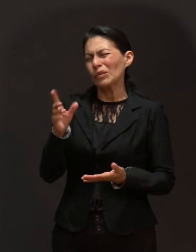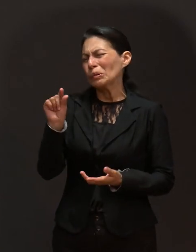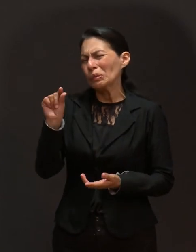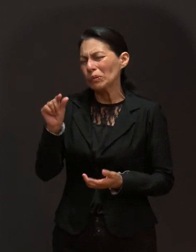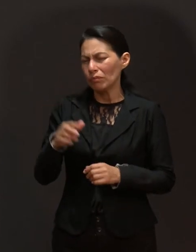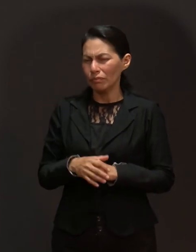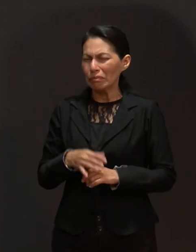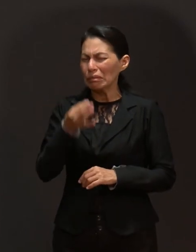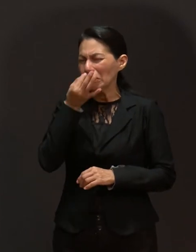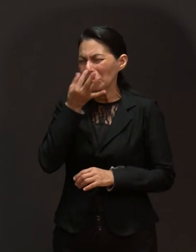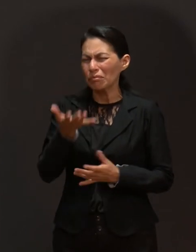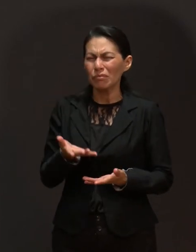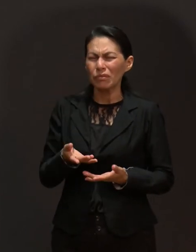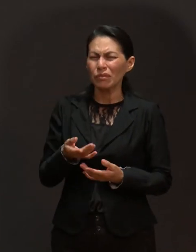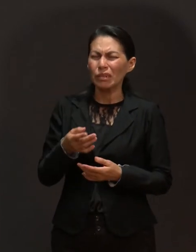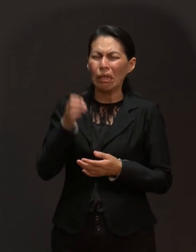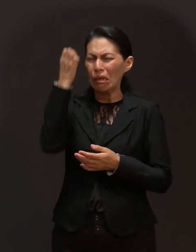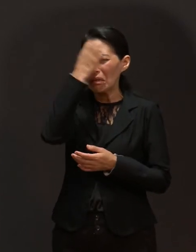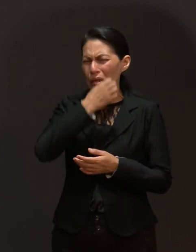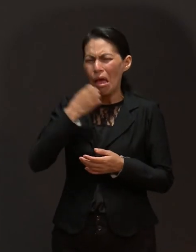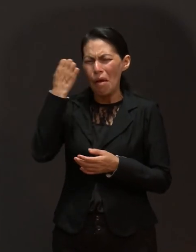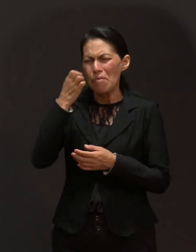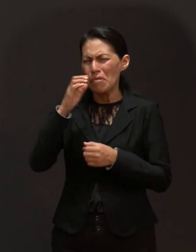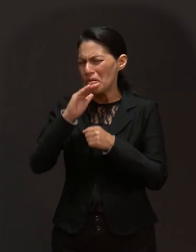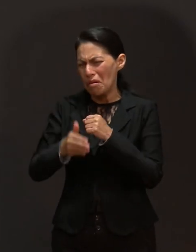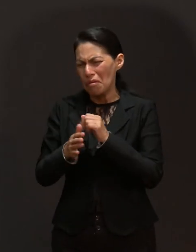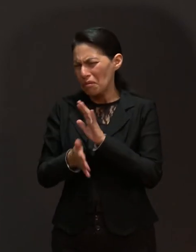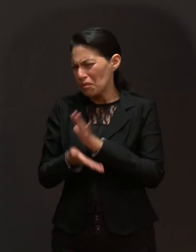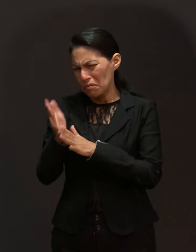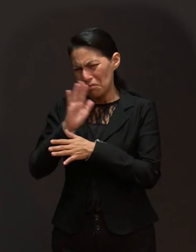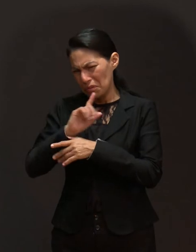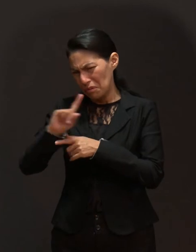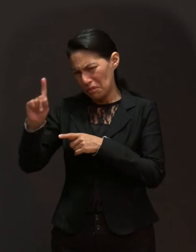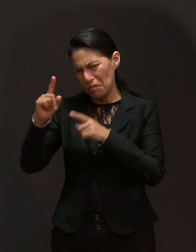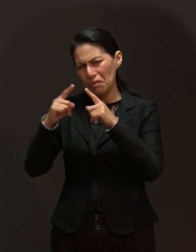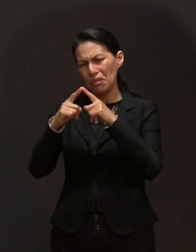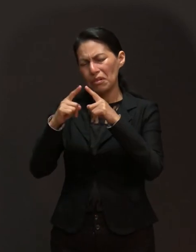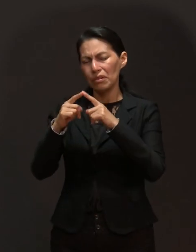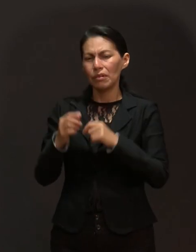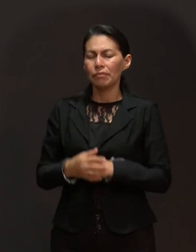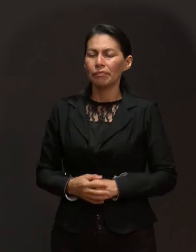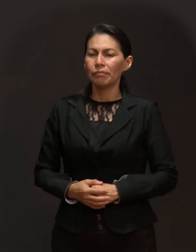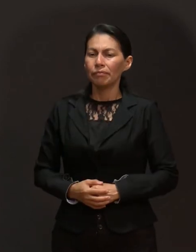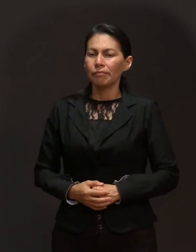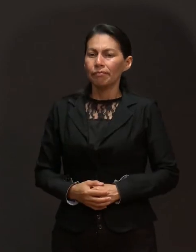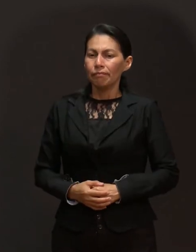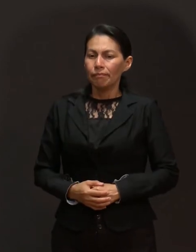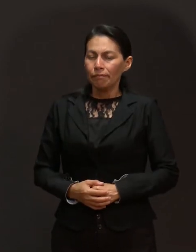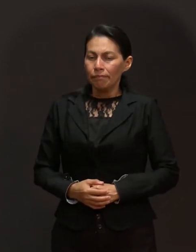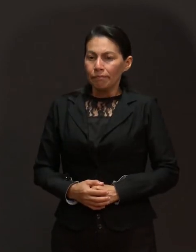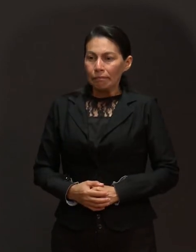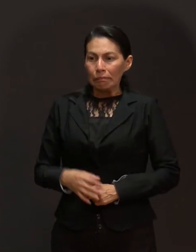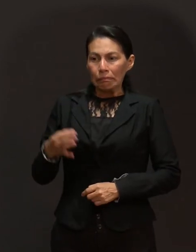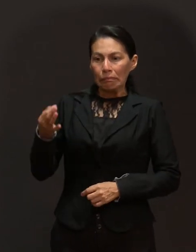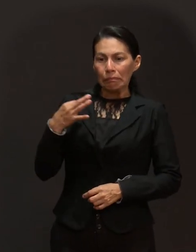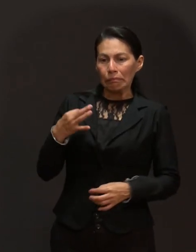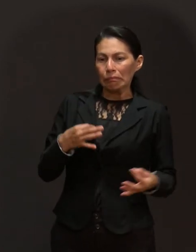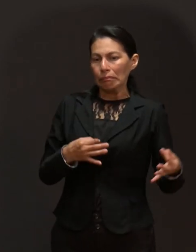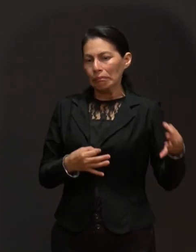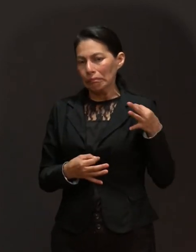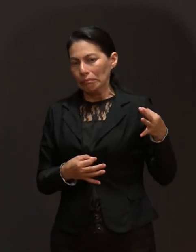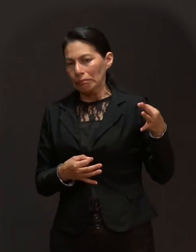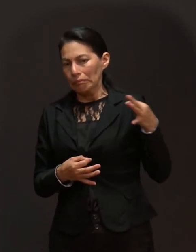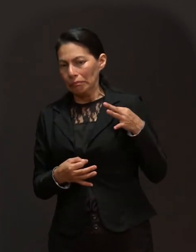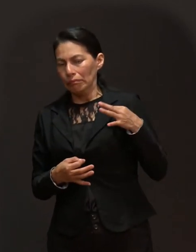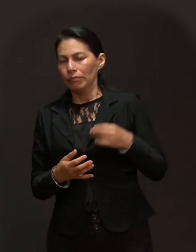Fáltate un sábado. Un ratito vienes, solo al examen. Lo llenas y te vas a tu iglesia. Muy